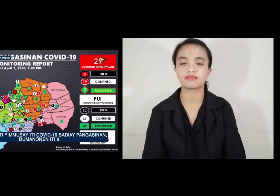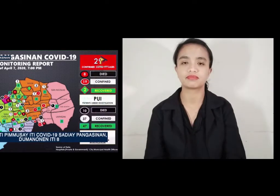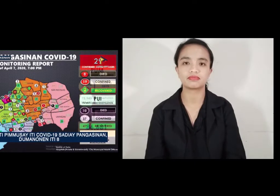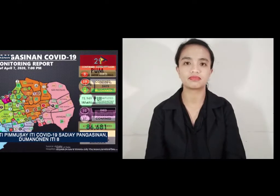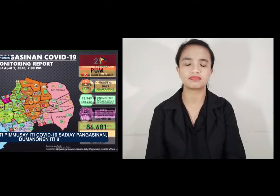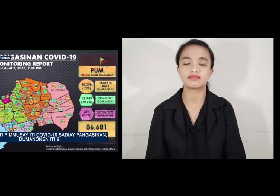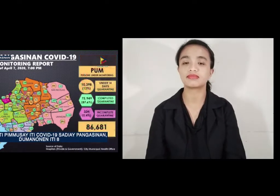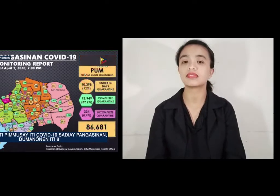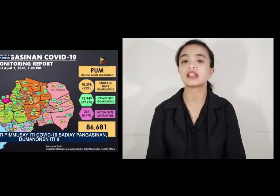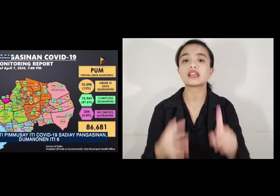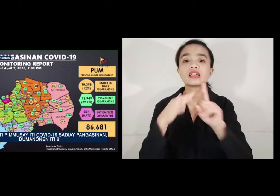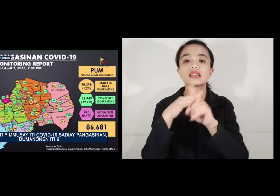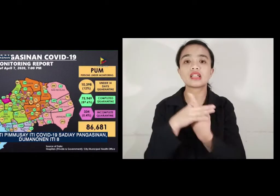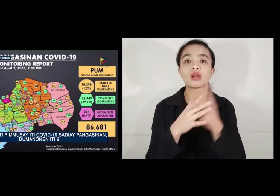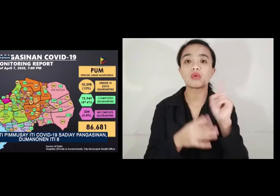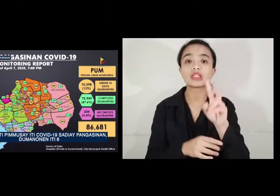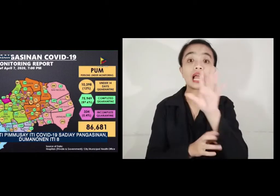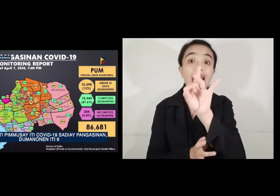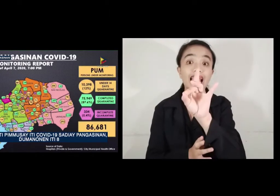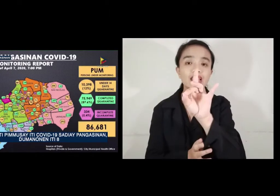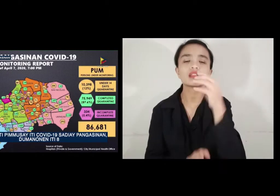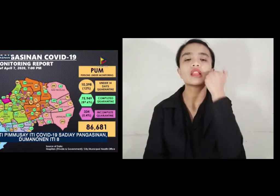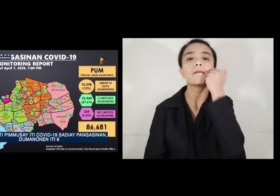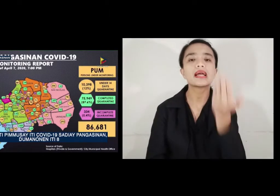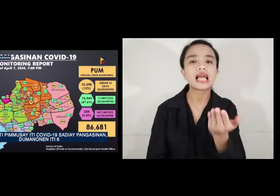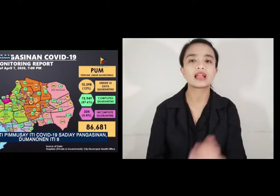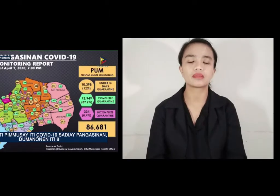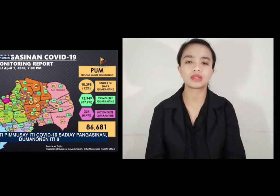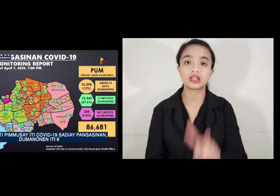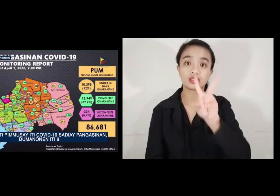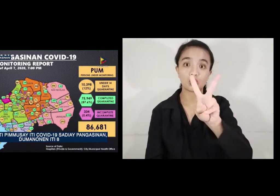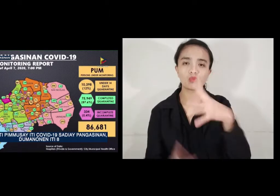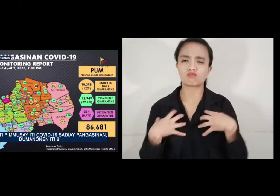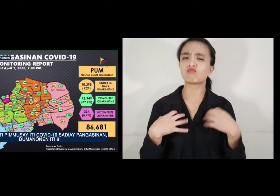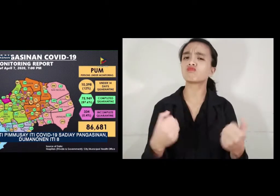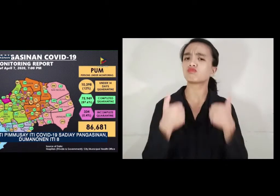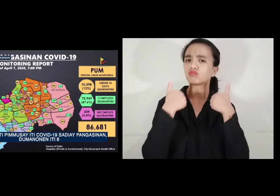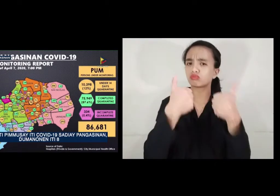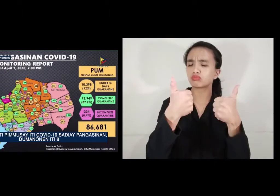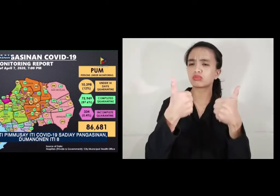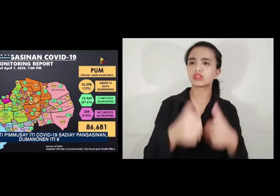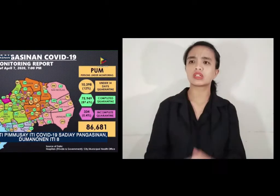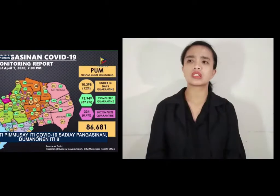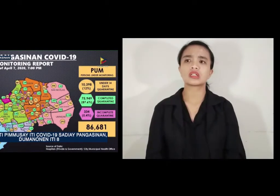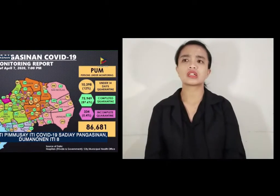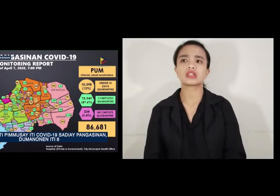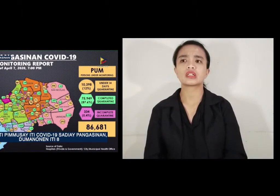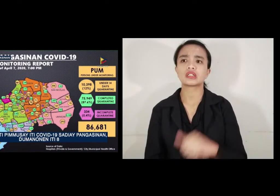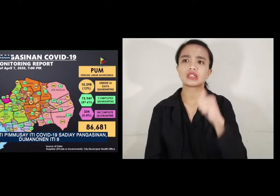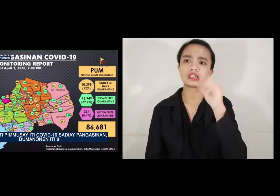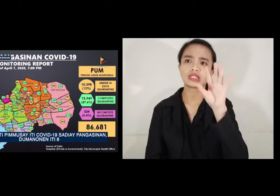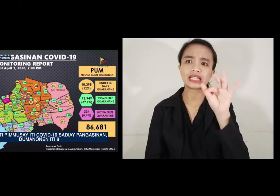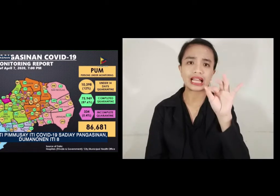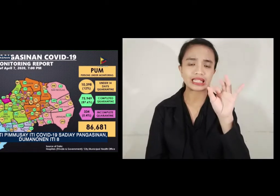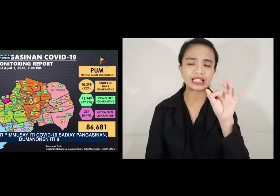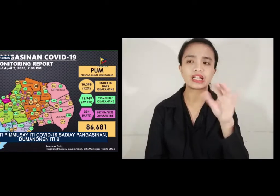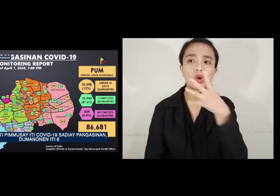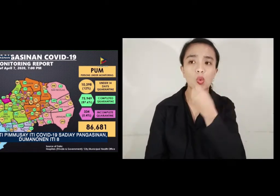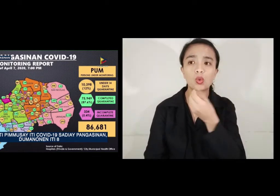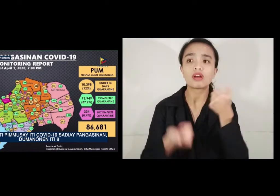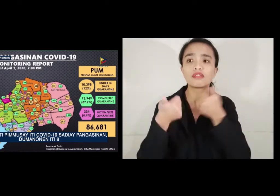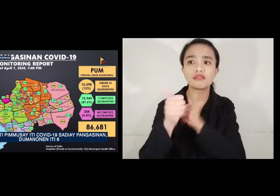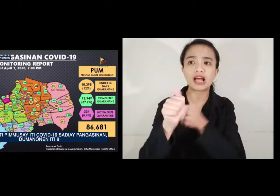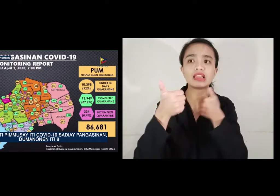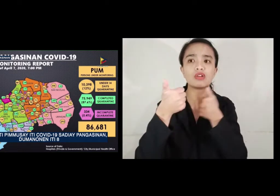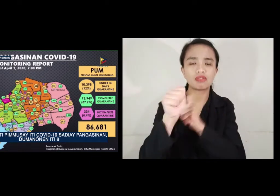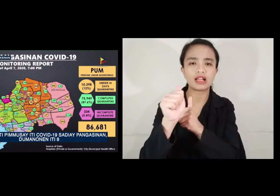positive cases. Manipod iti nasawa bilang 8 ti pimusay. 2 ti naka-recover. Bayat sa nga 19 dagiti